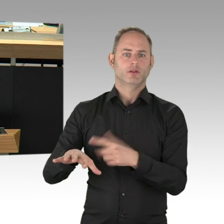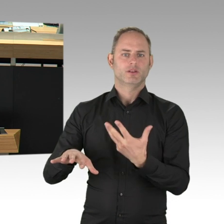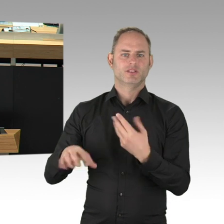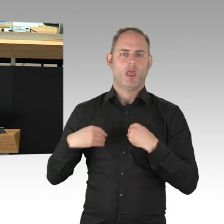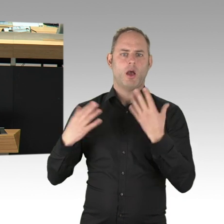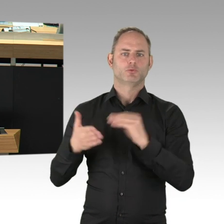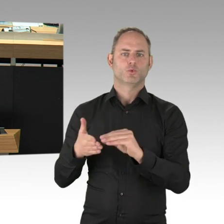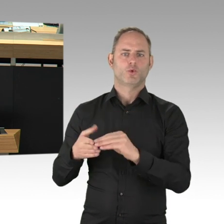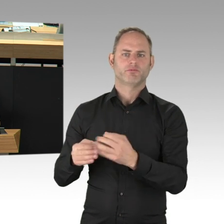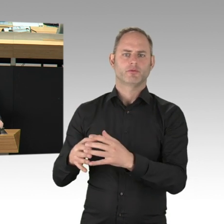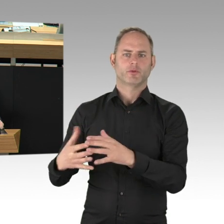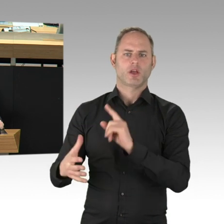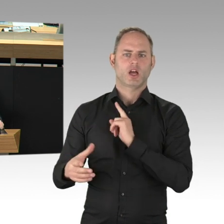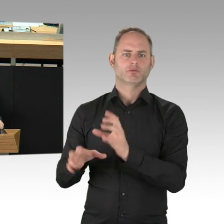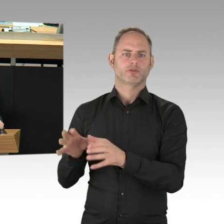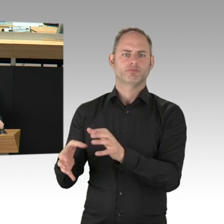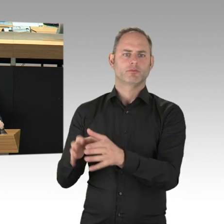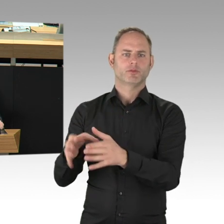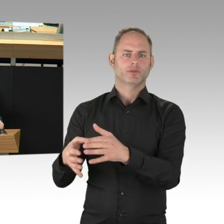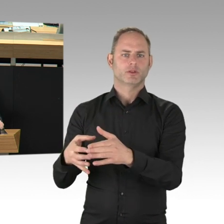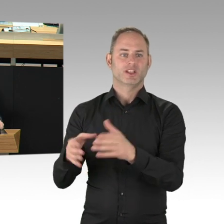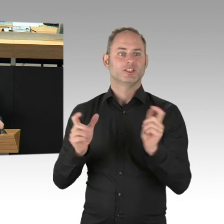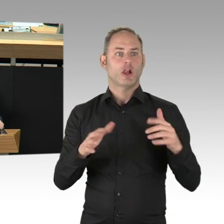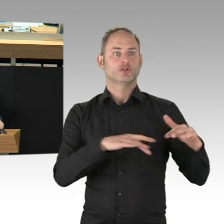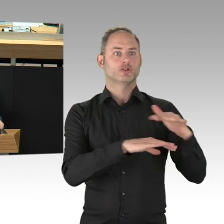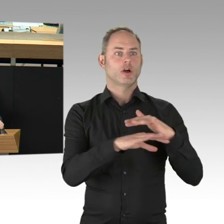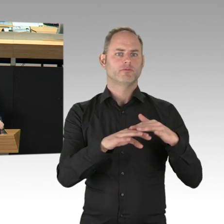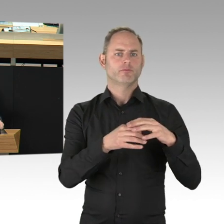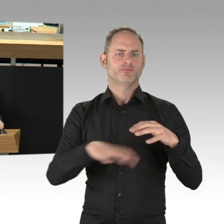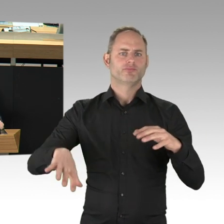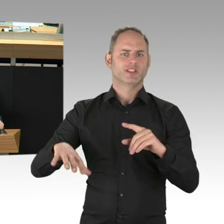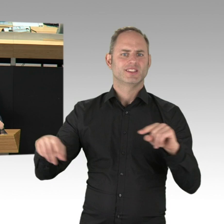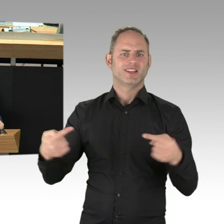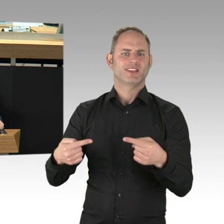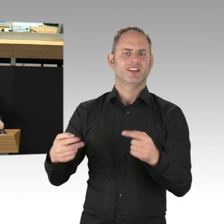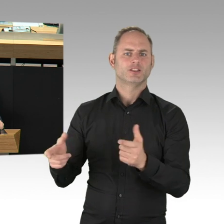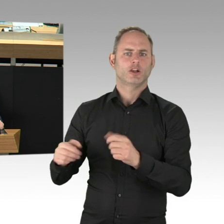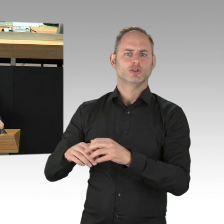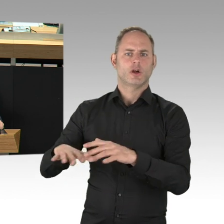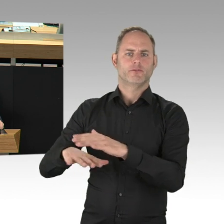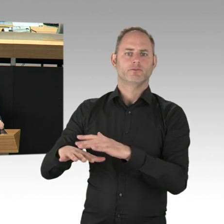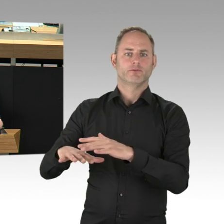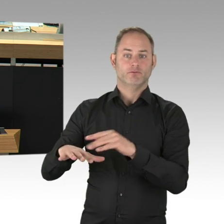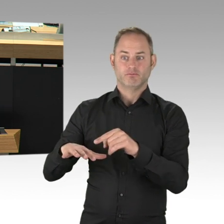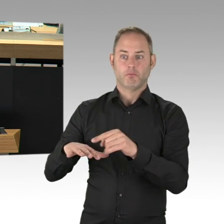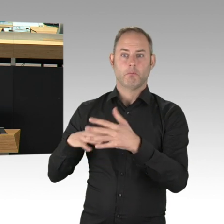einiger allgemeiner Floskeln ist aus der Politik kein Widerstand zu spüren. Das ist keine Deeskalation, das ist